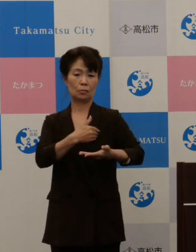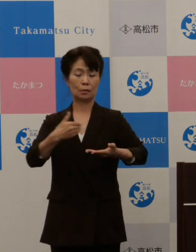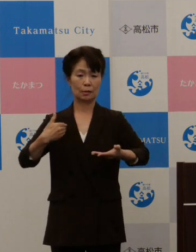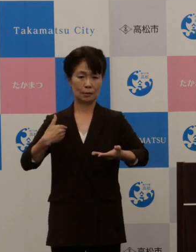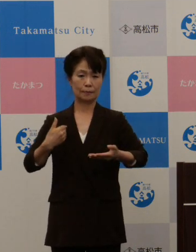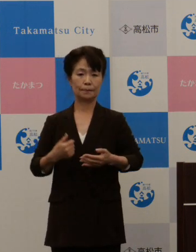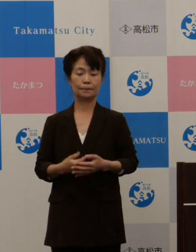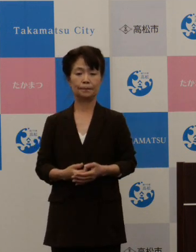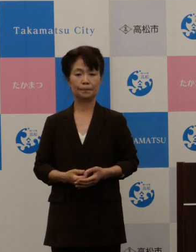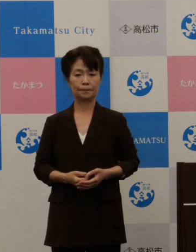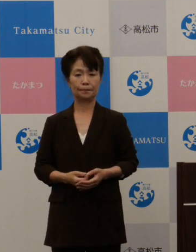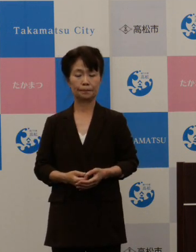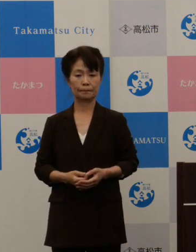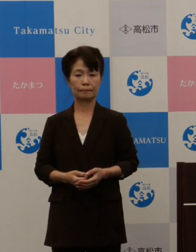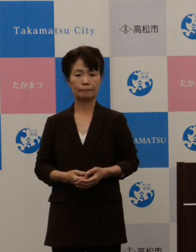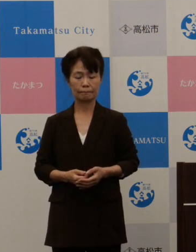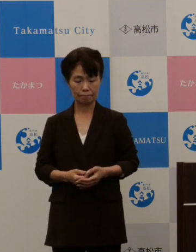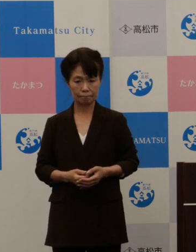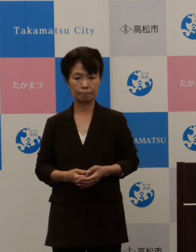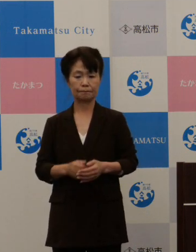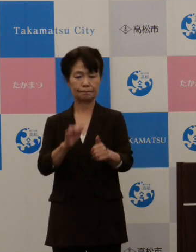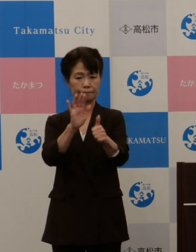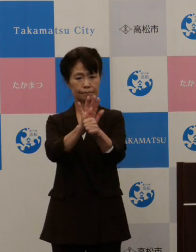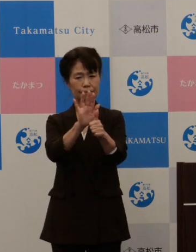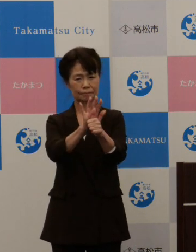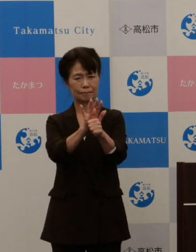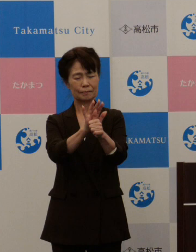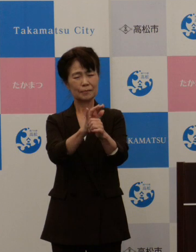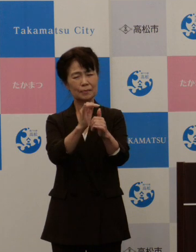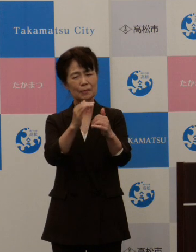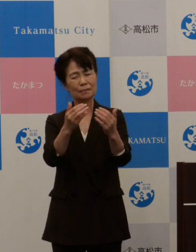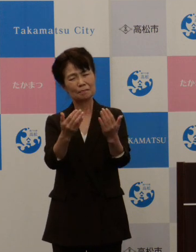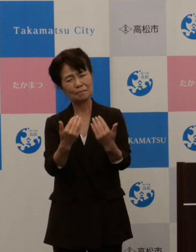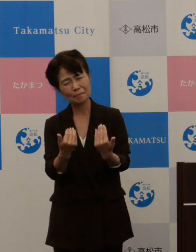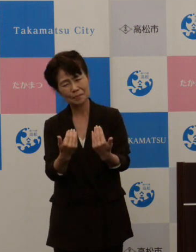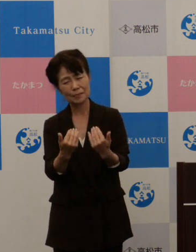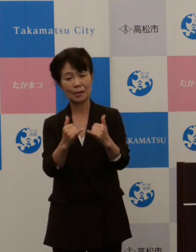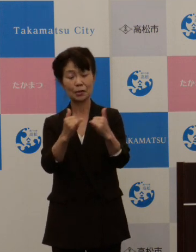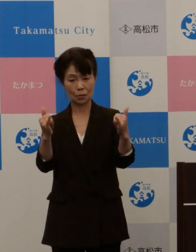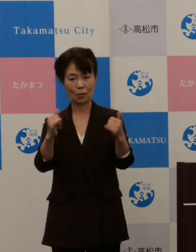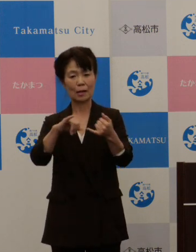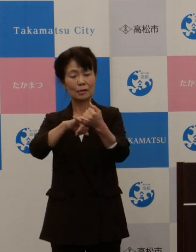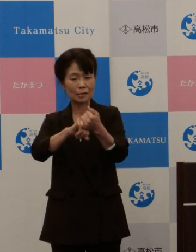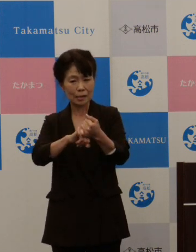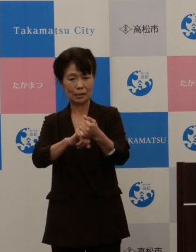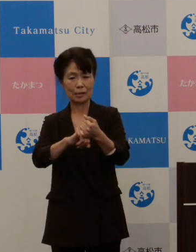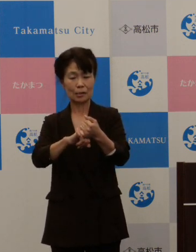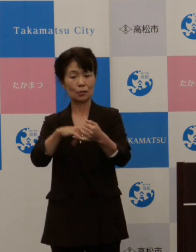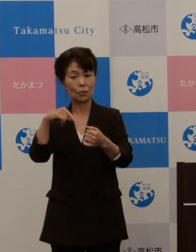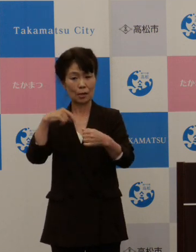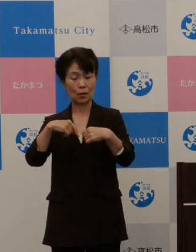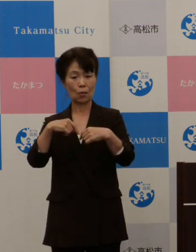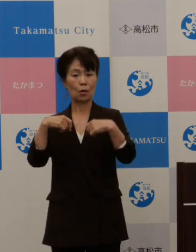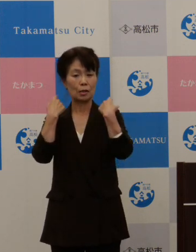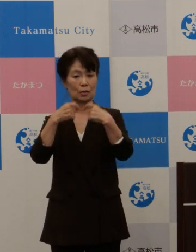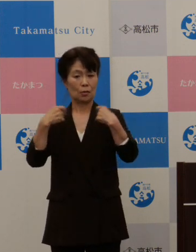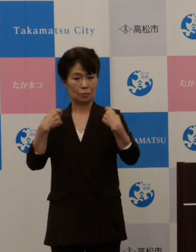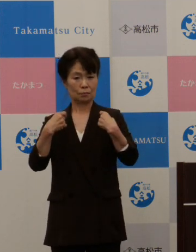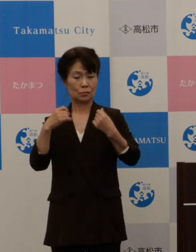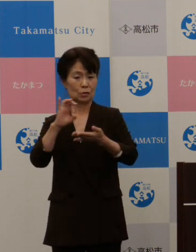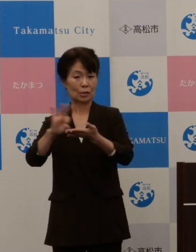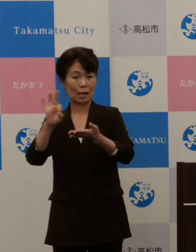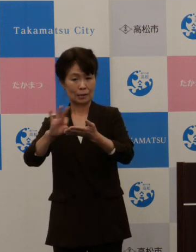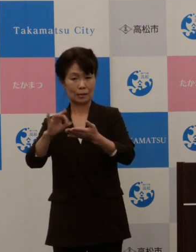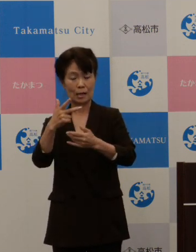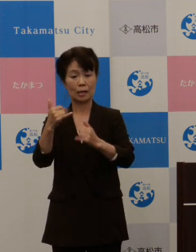。ぜひ支援が必要な方はバンダナを活用して必要な支援をスムーズにお受けいただくとともに、